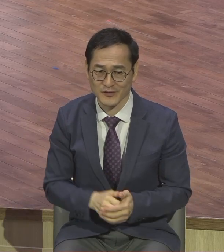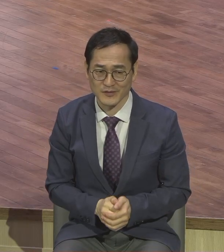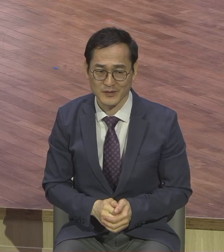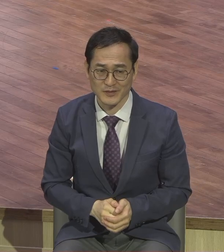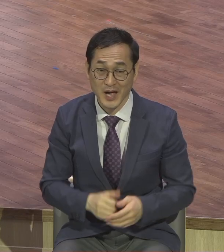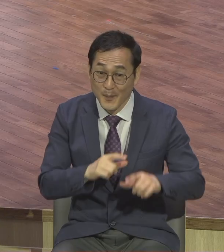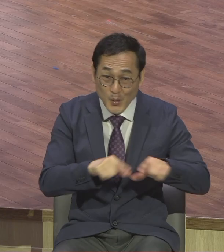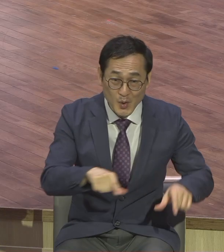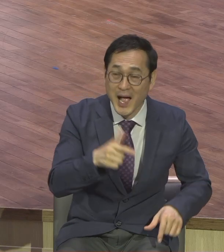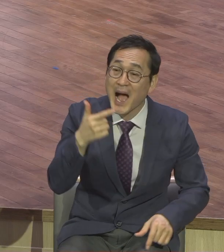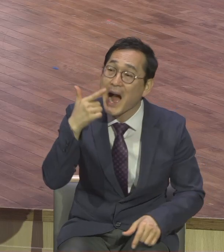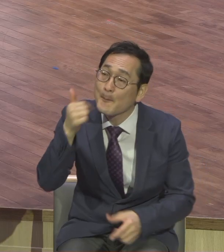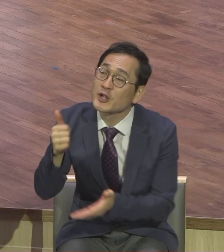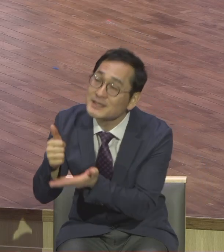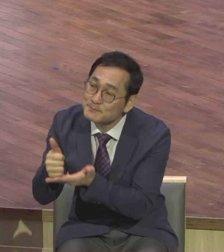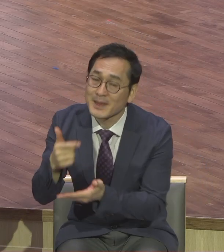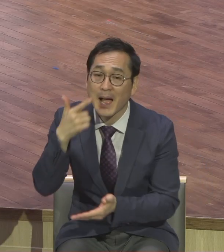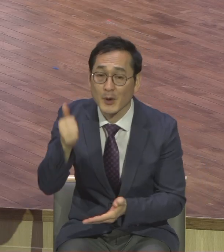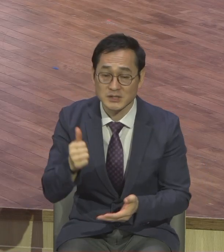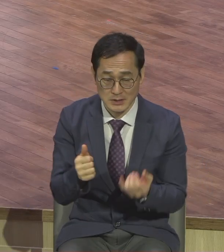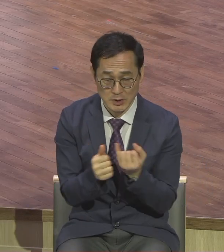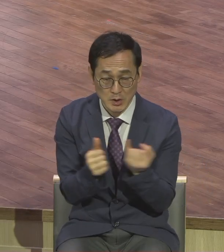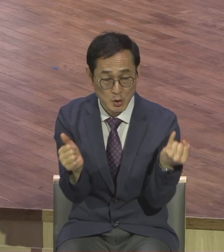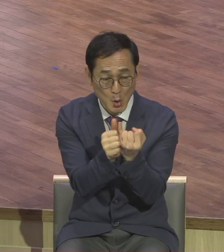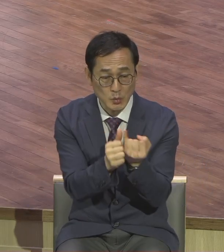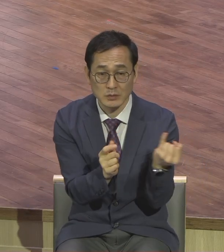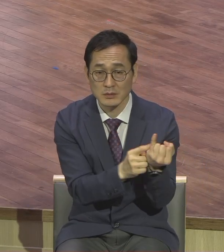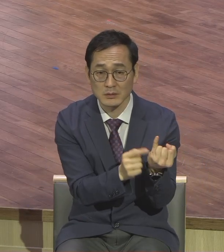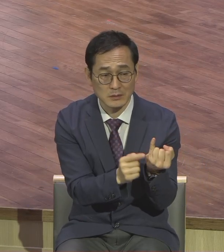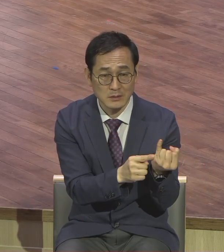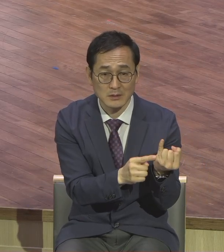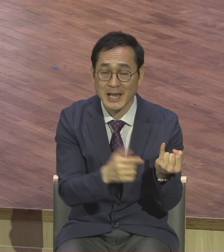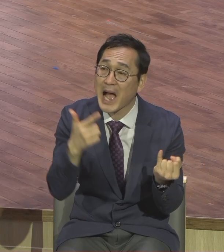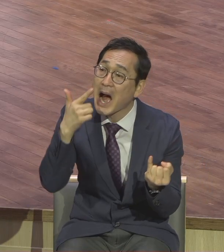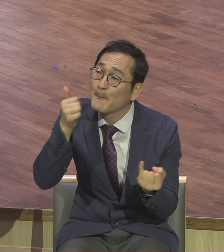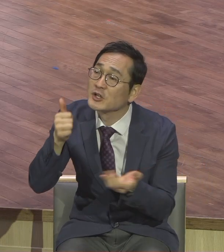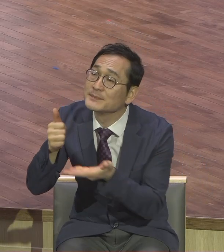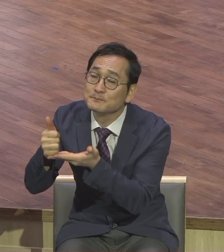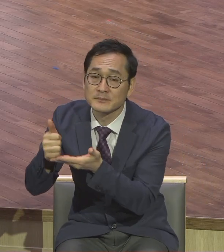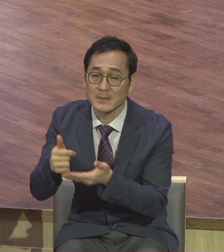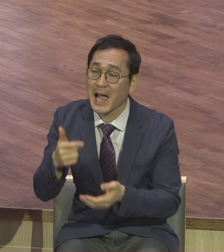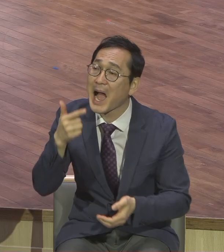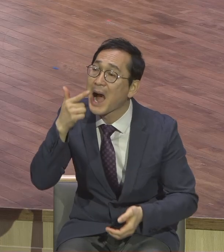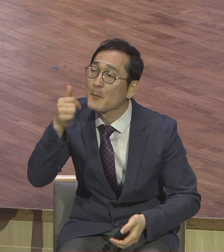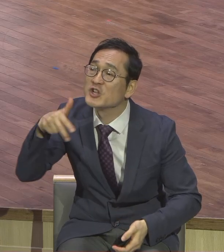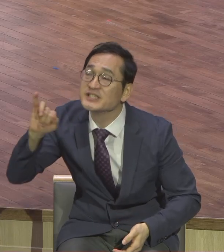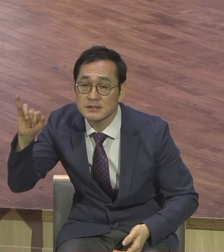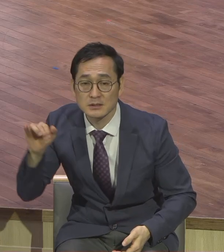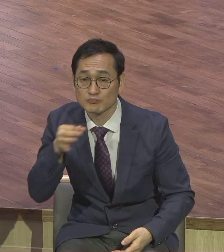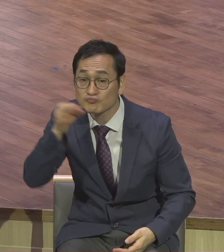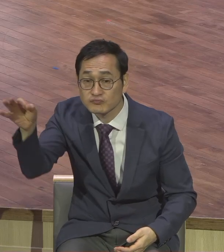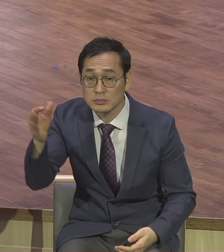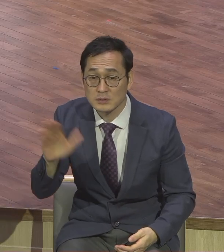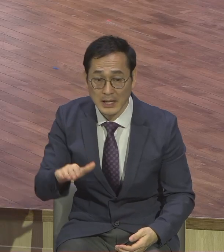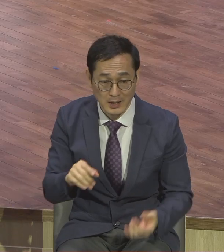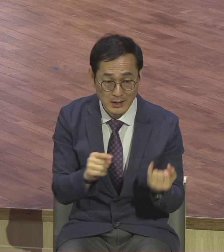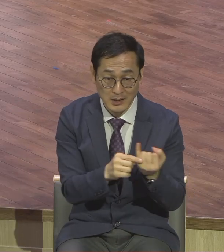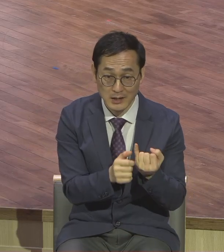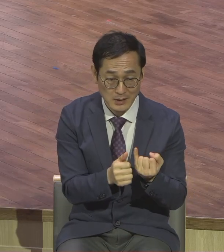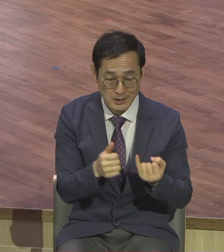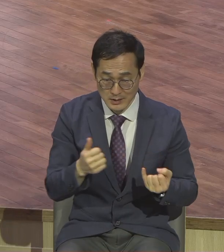용어죠. 친자식만. 사실 친자식 아니면 아빠라고 그렇게 말하기가